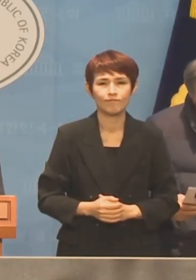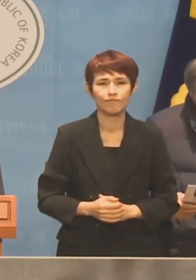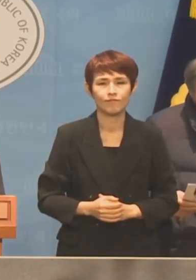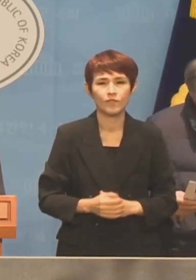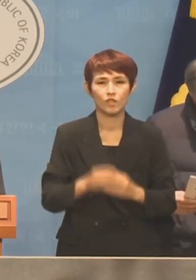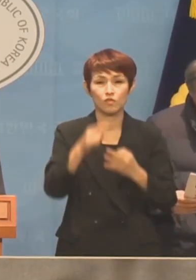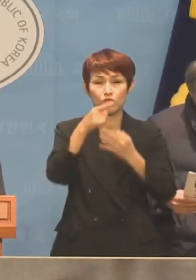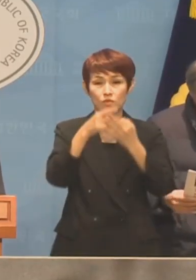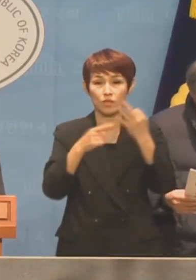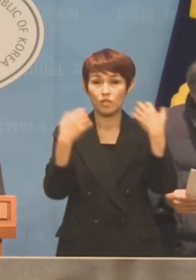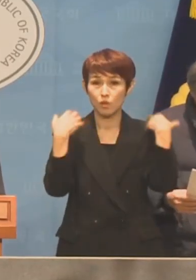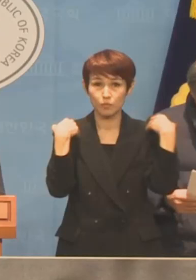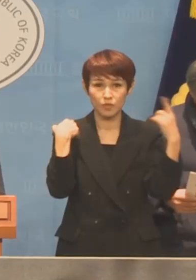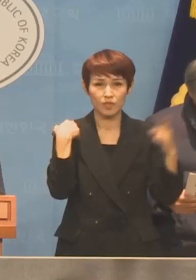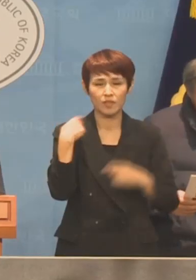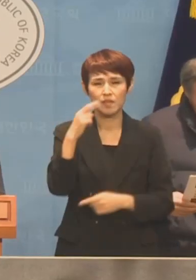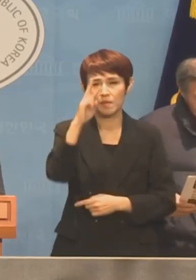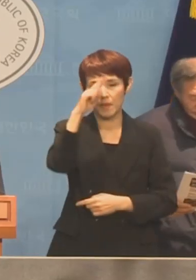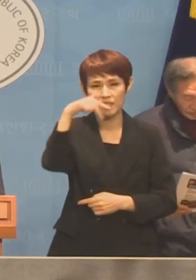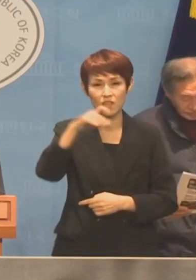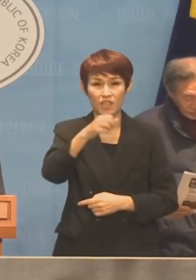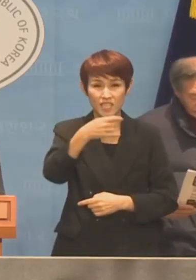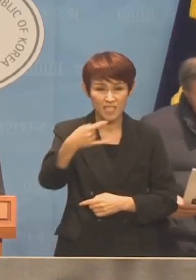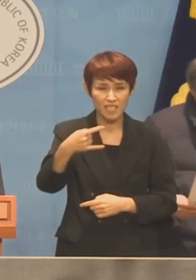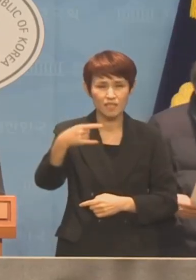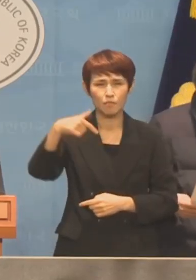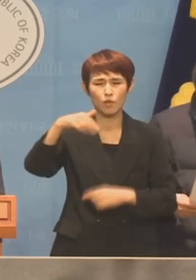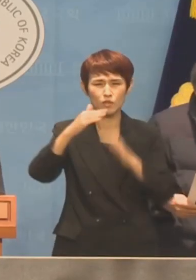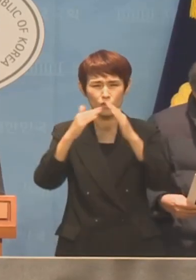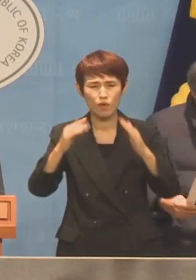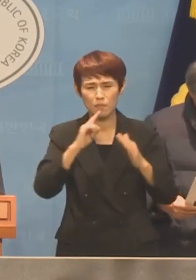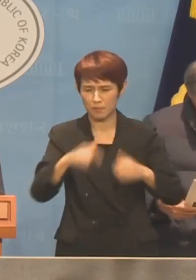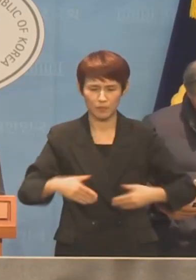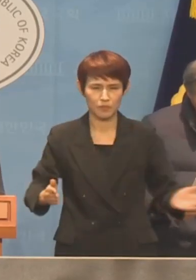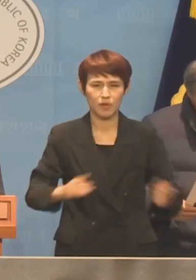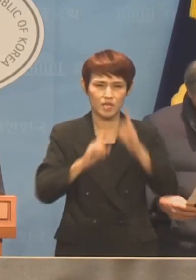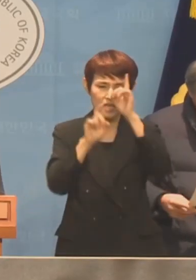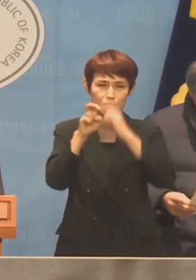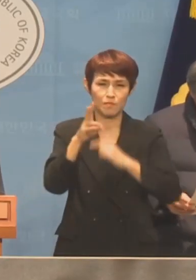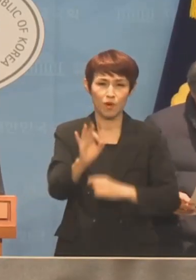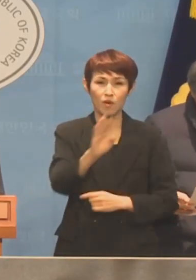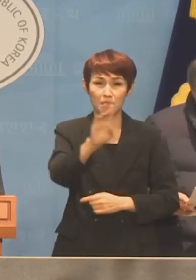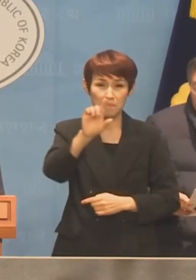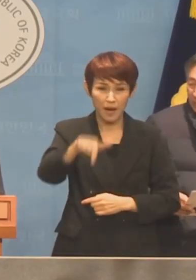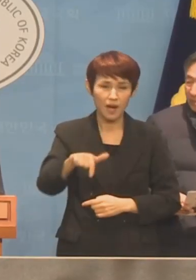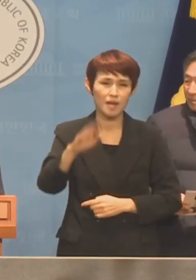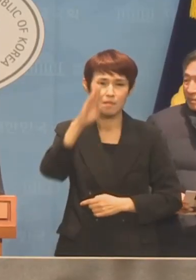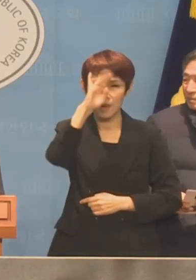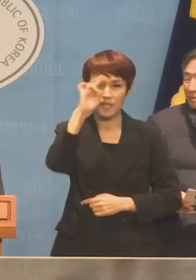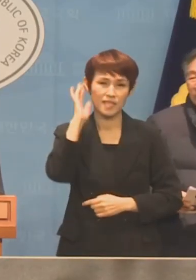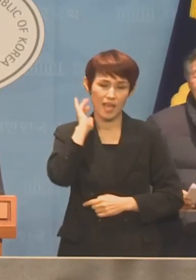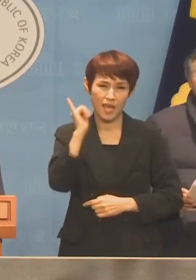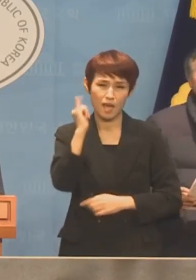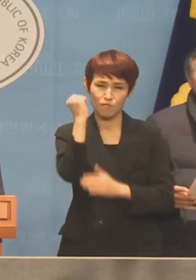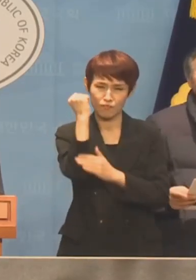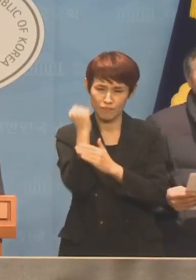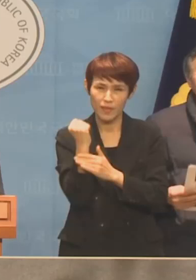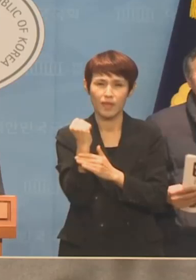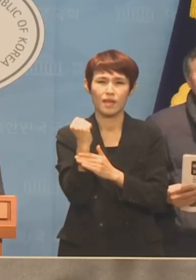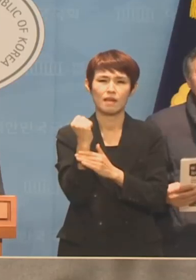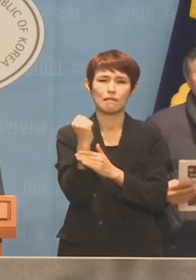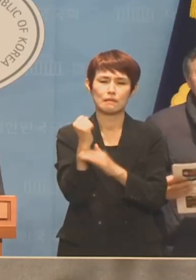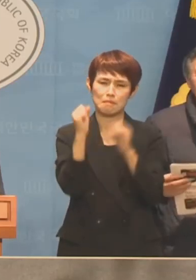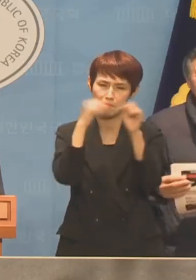윤석열 정부는 박정희 전두환 정권까지 언급할 필요도 없습니다. 이명박, 박근혜 정권의 부패와 몰락 이후에 아주